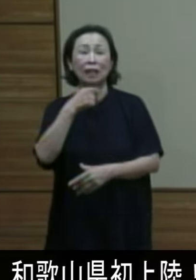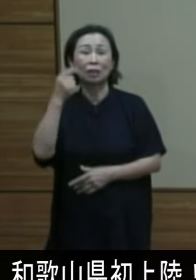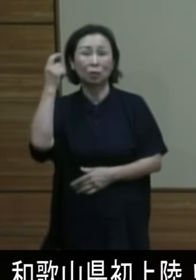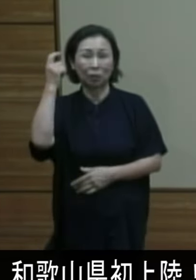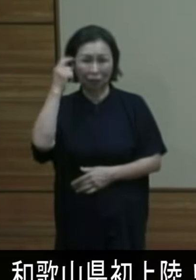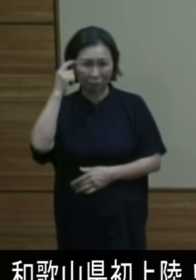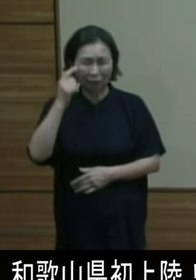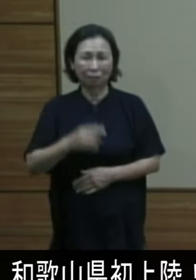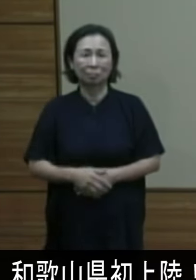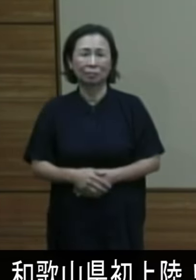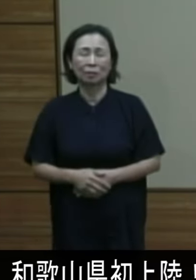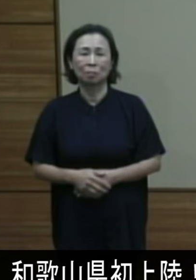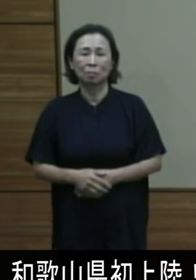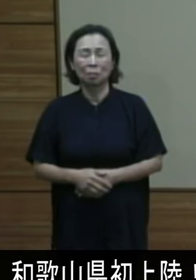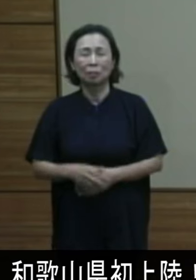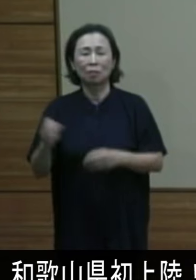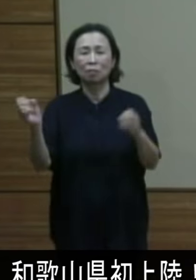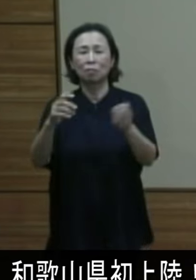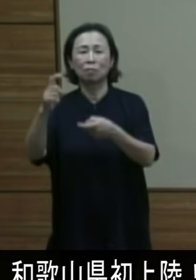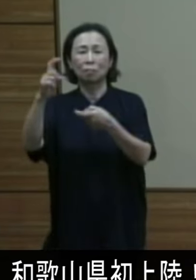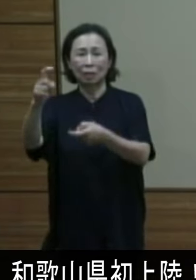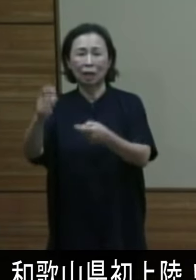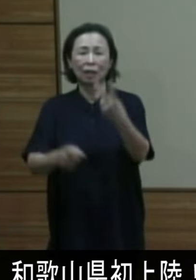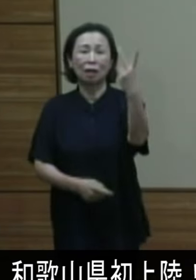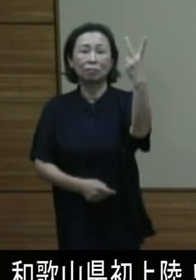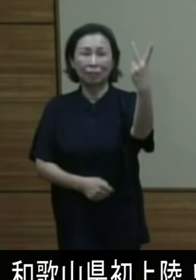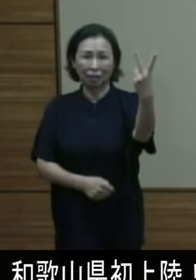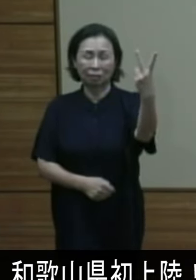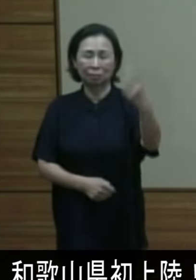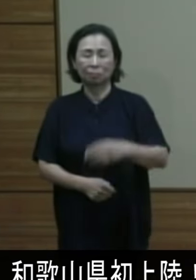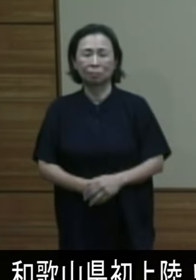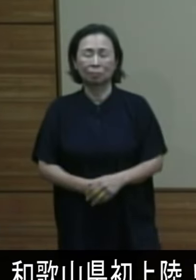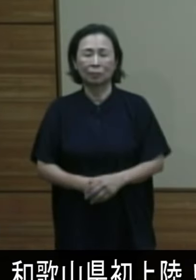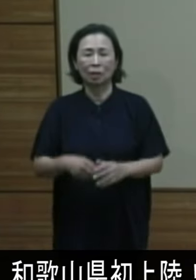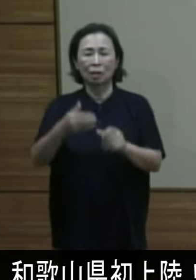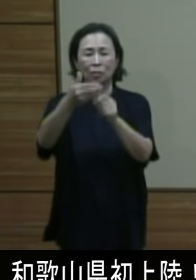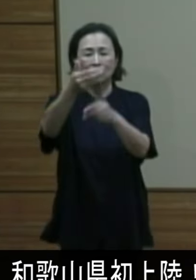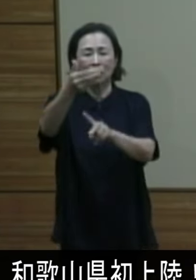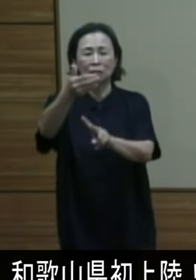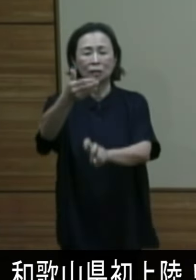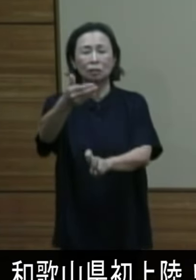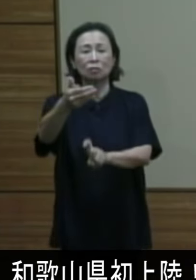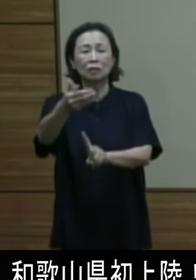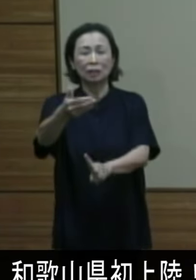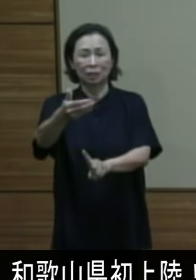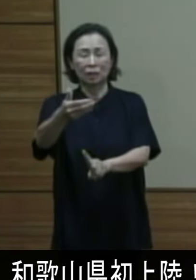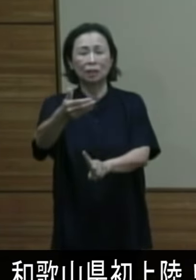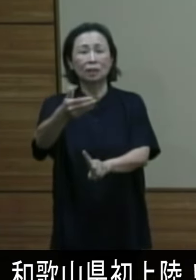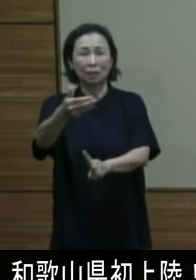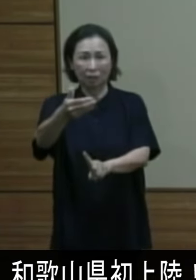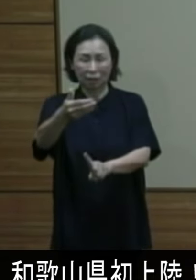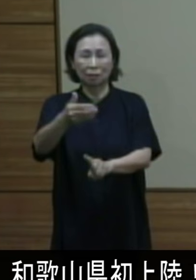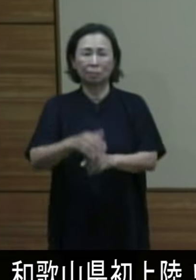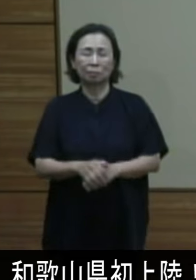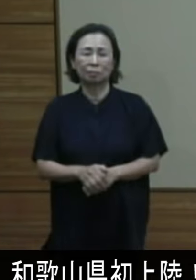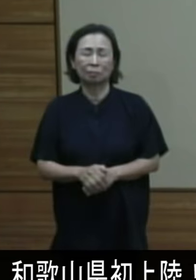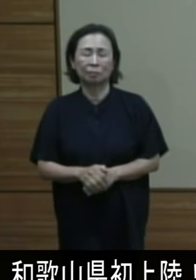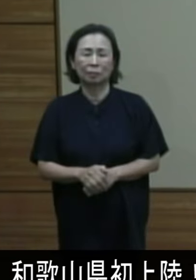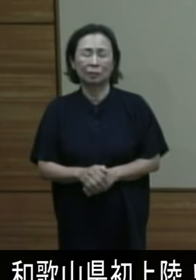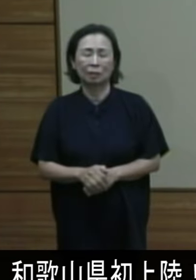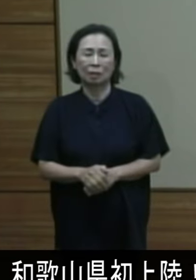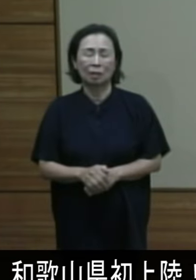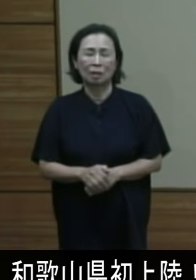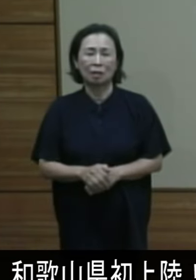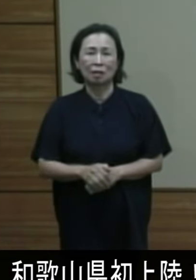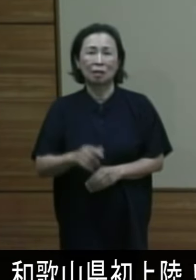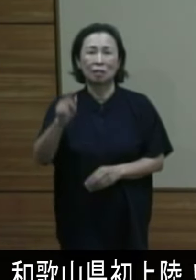から話題事項2つございますけれども、9月の21日に次世代エアモビリティ空